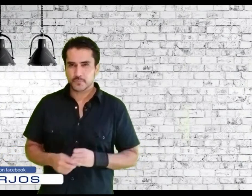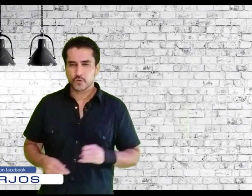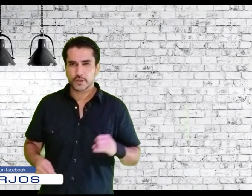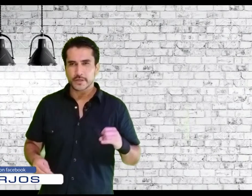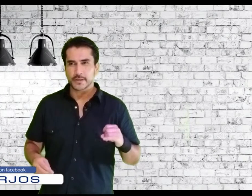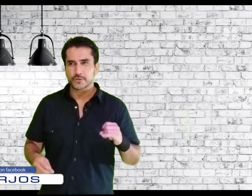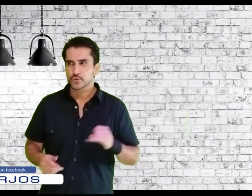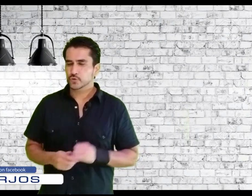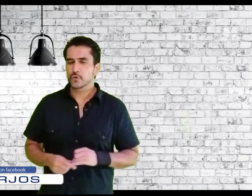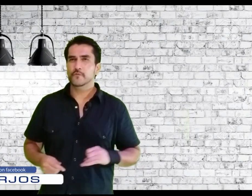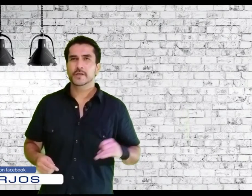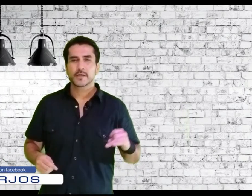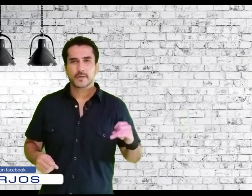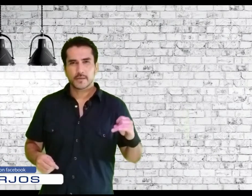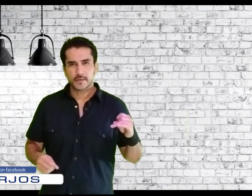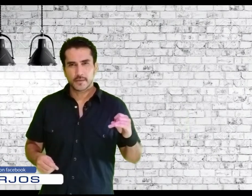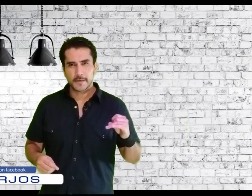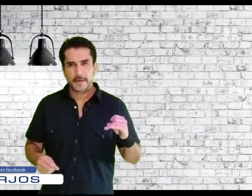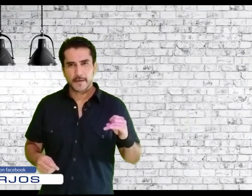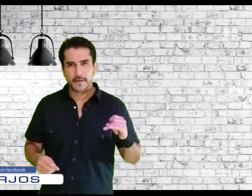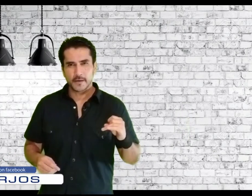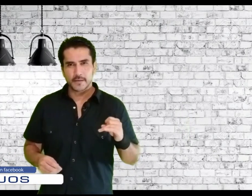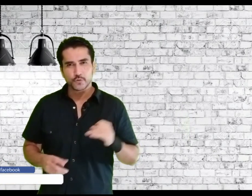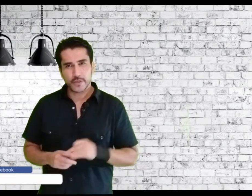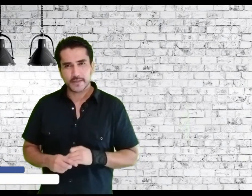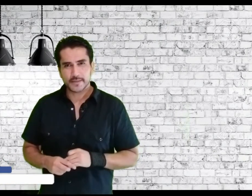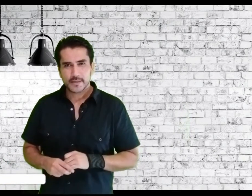Facebook, YouTube y en Twitter